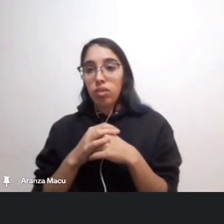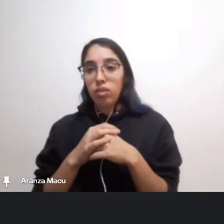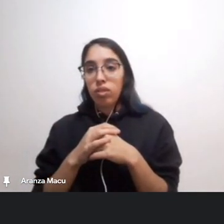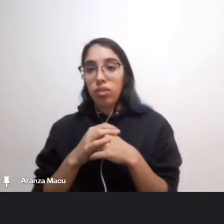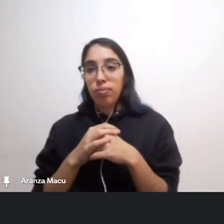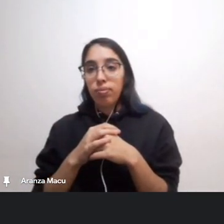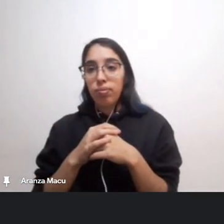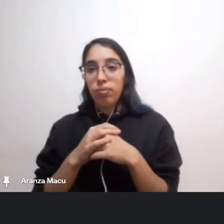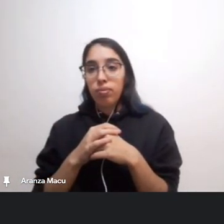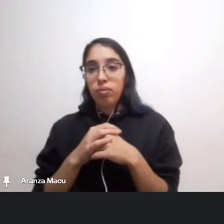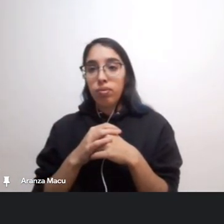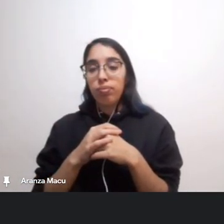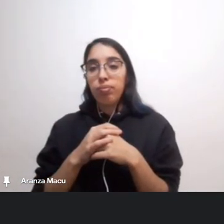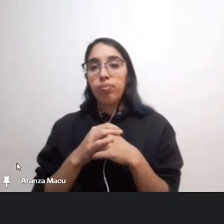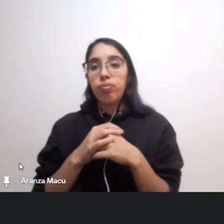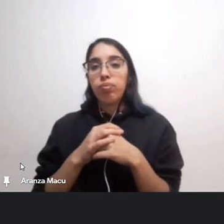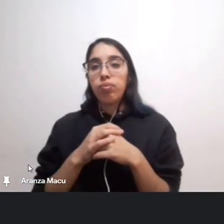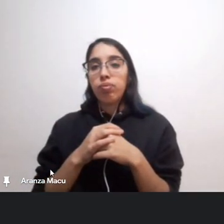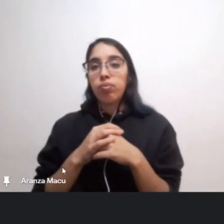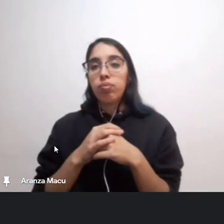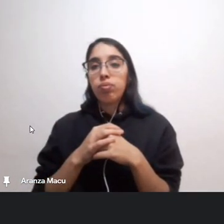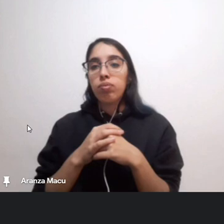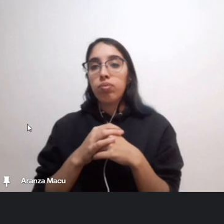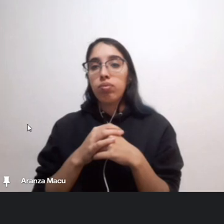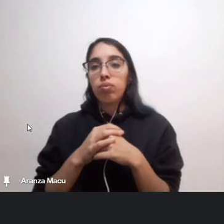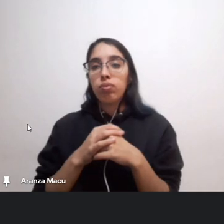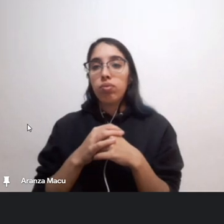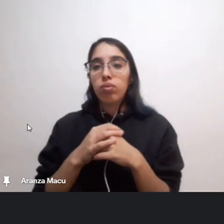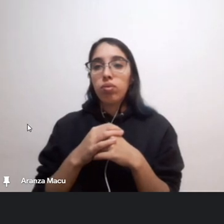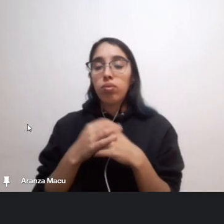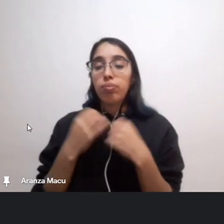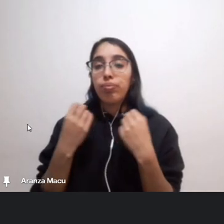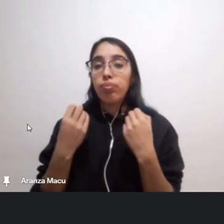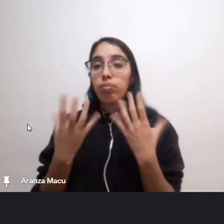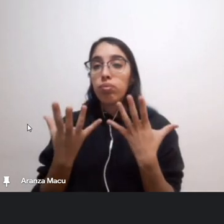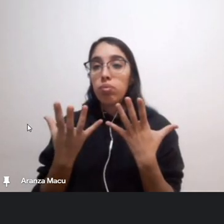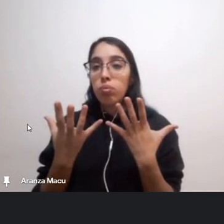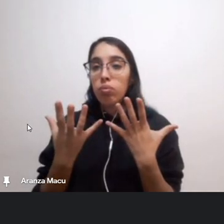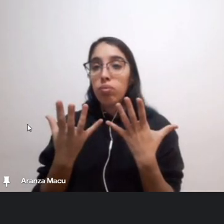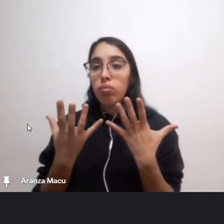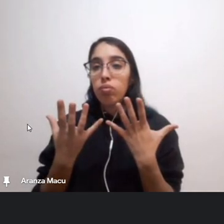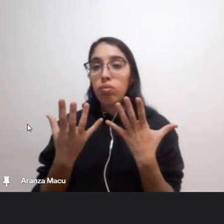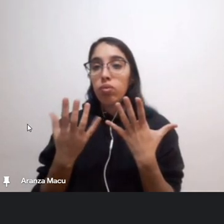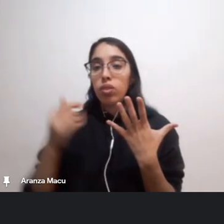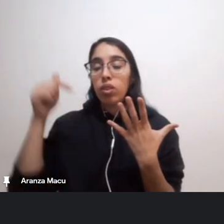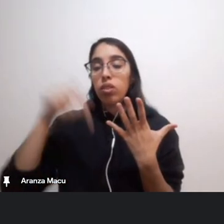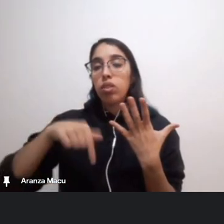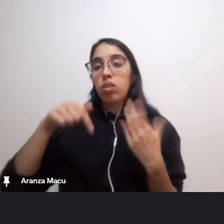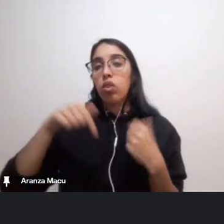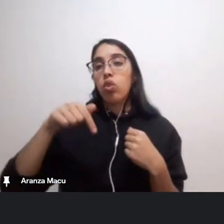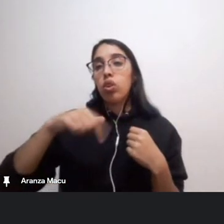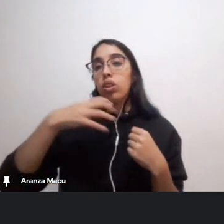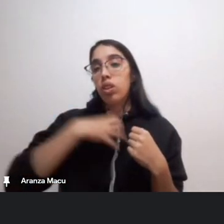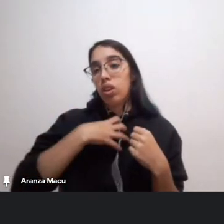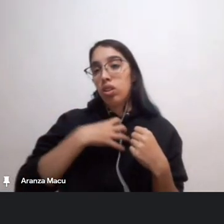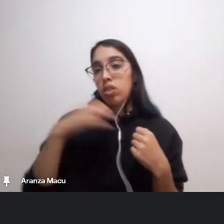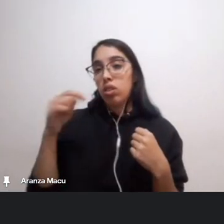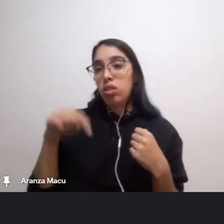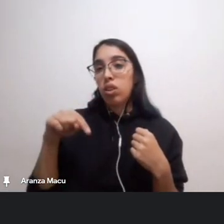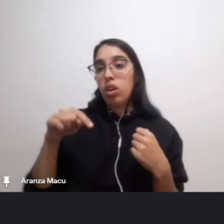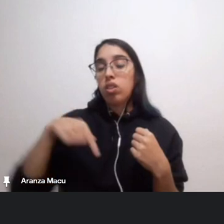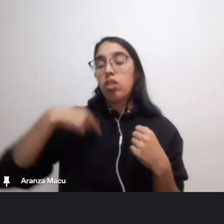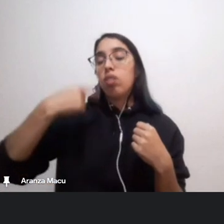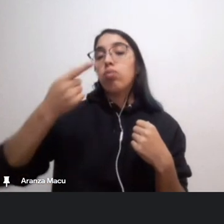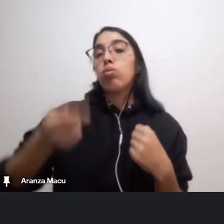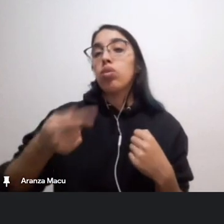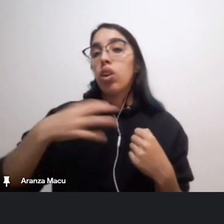adelante. ¿Sí? Entonces, en esta clase y en las próximas vamos a